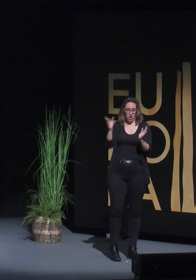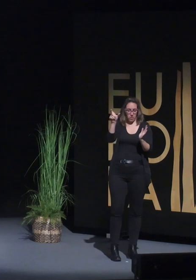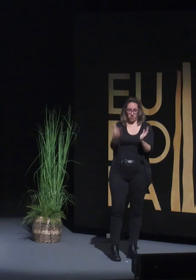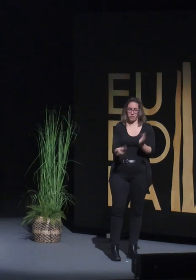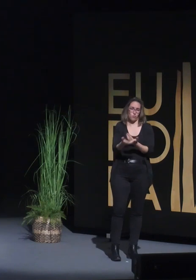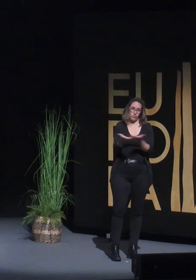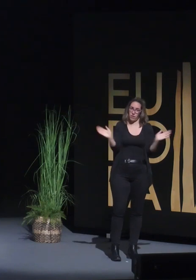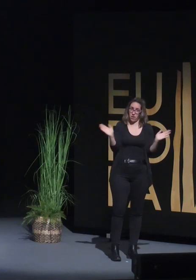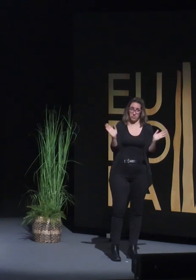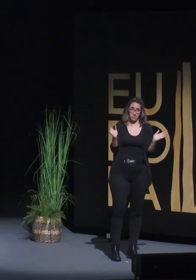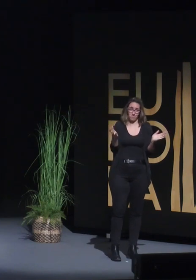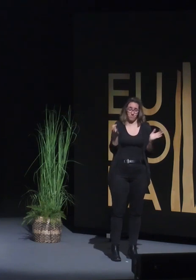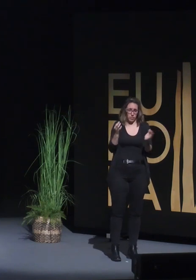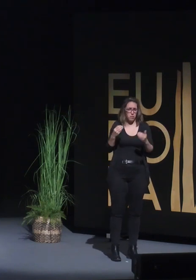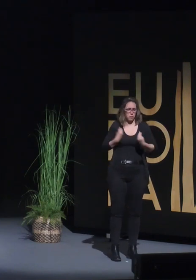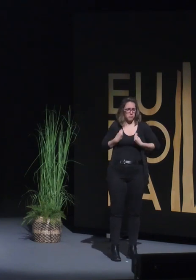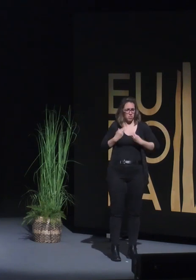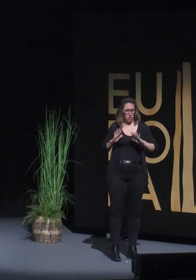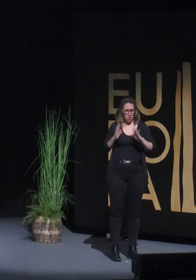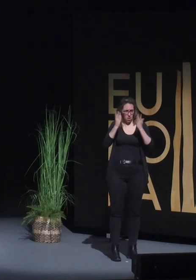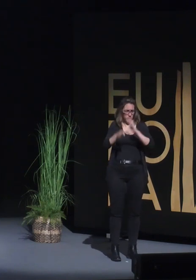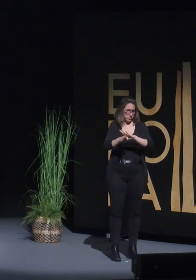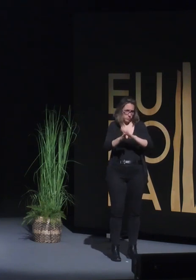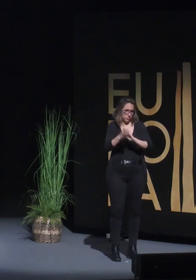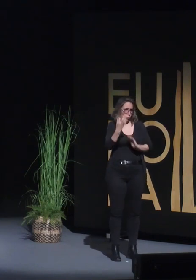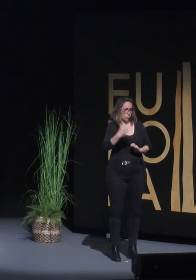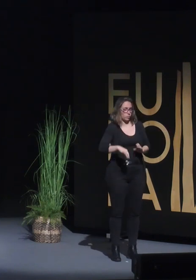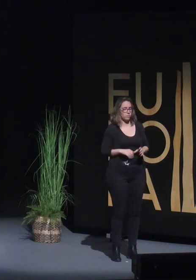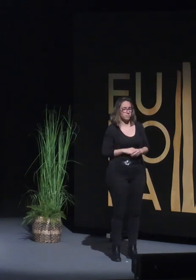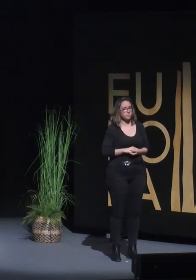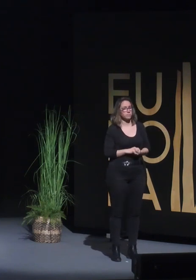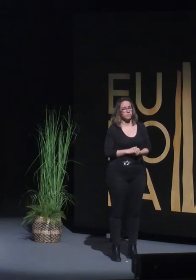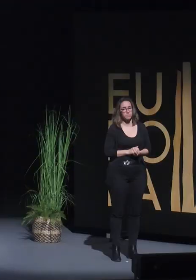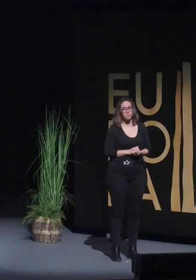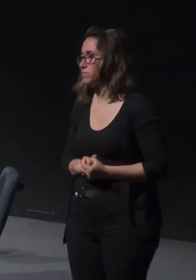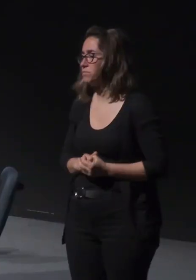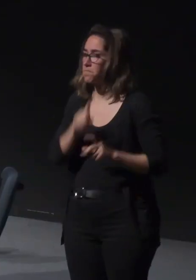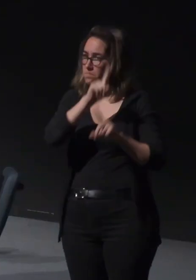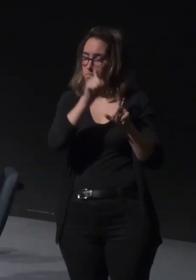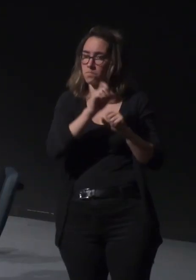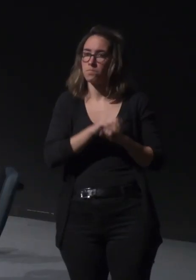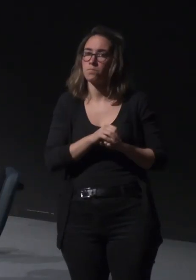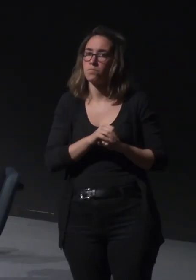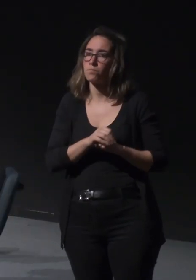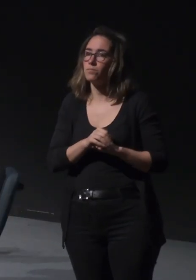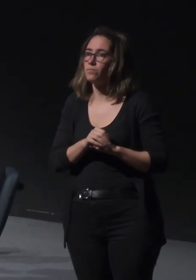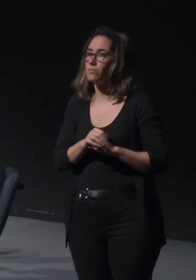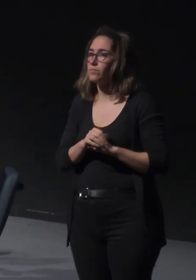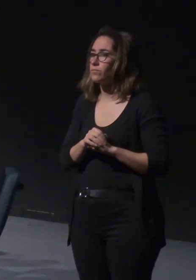de que al final pueden sobrevivir más de lo que pensamos. No creo. entender que cuando se está en modo